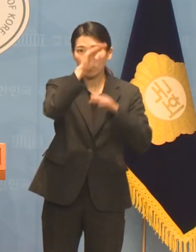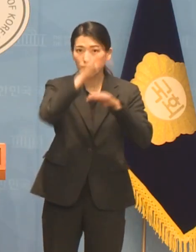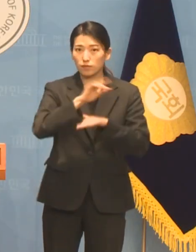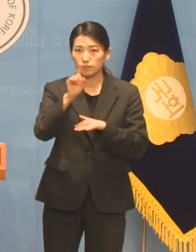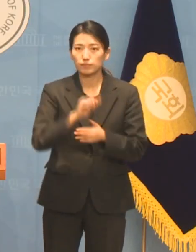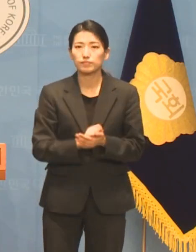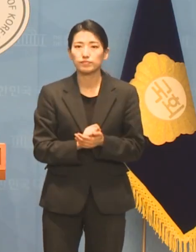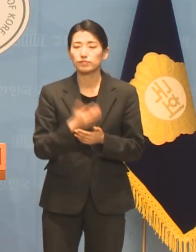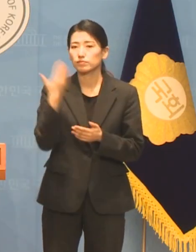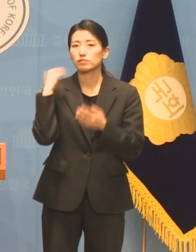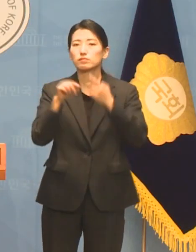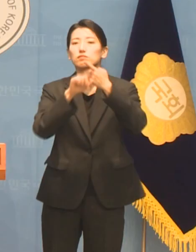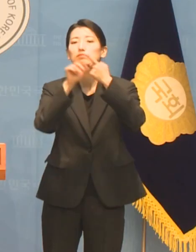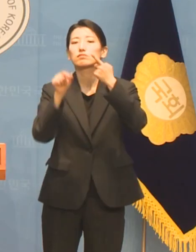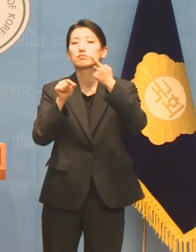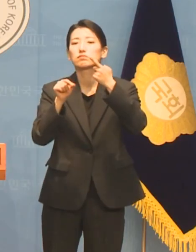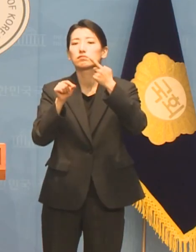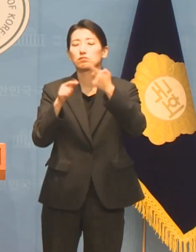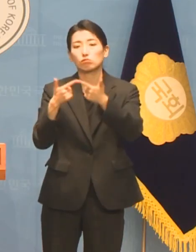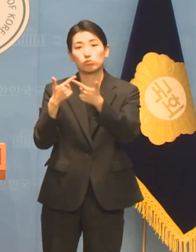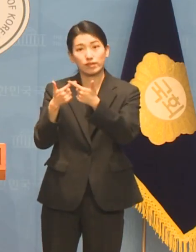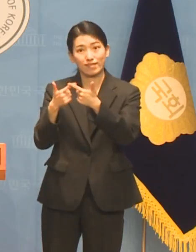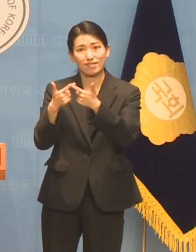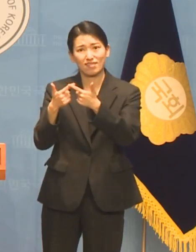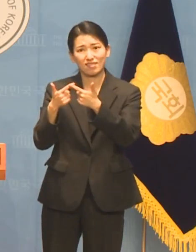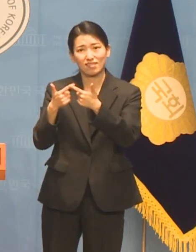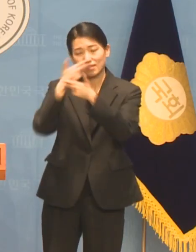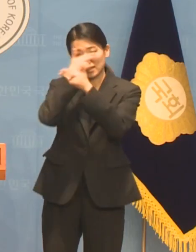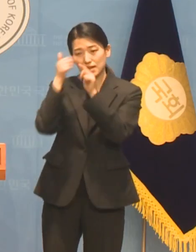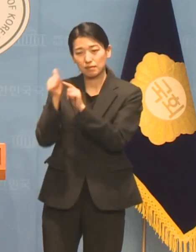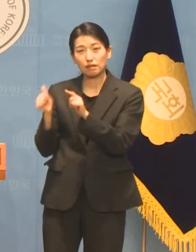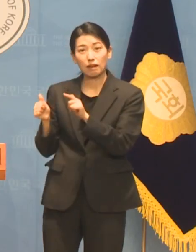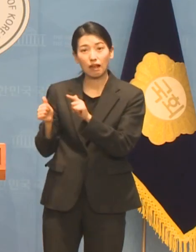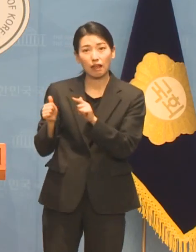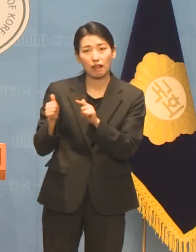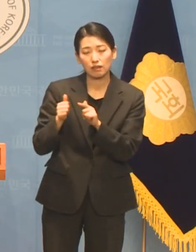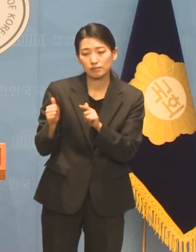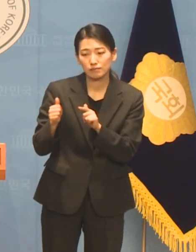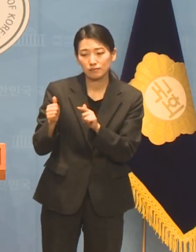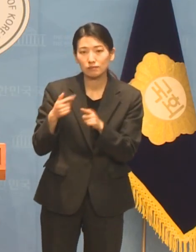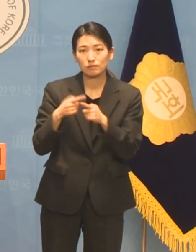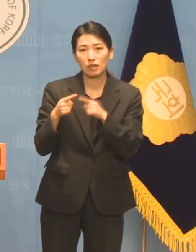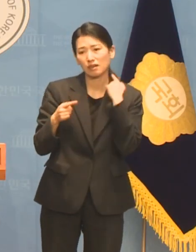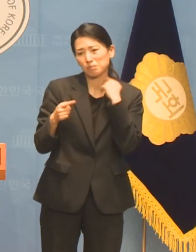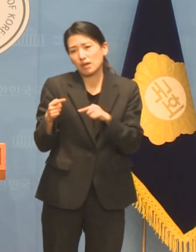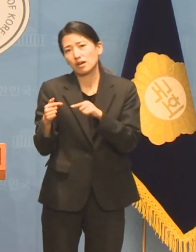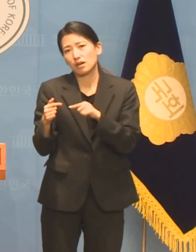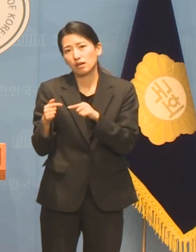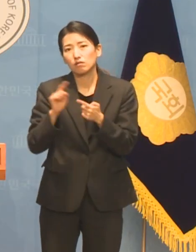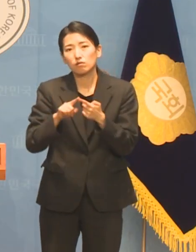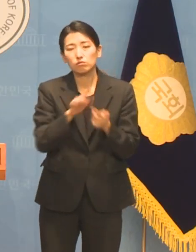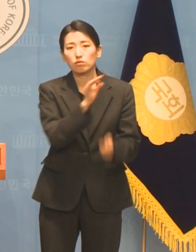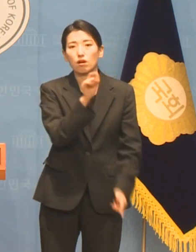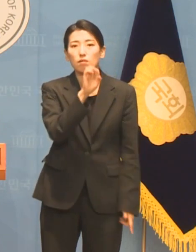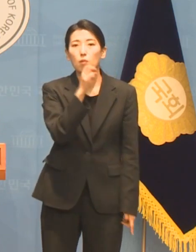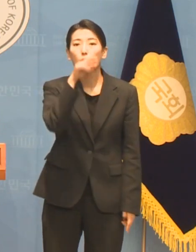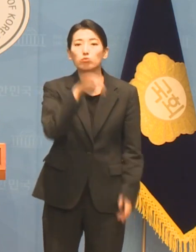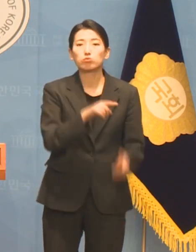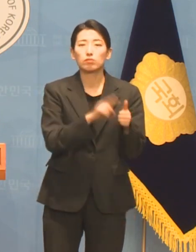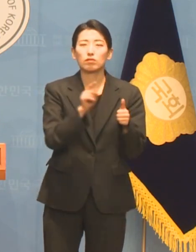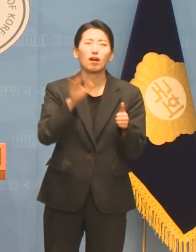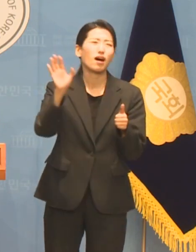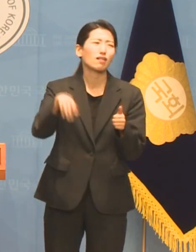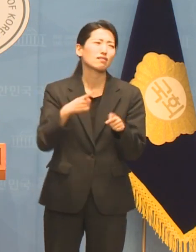지난해 1월 부산 가덕도에서 발생한 이재명 대표에 대한 정치 테러와 관련하여 유튜브 채널 아포유는 젓가락에